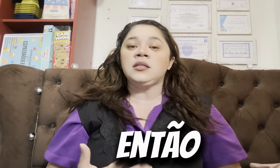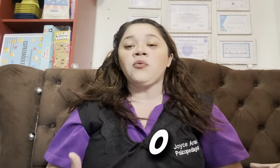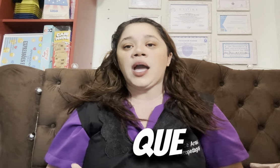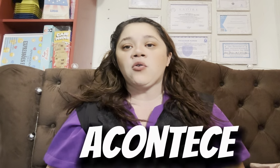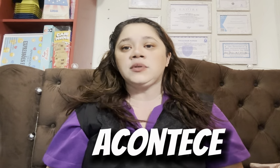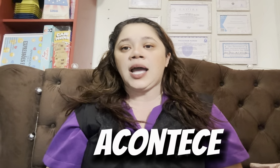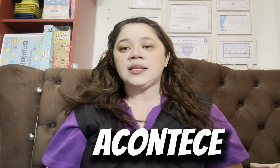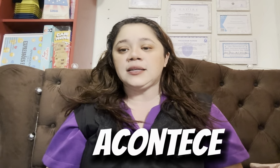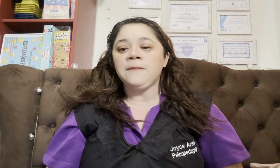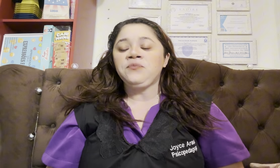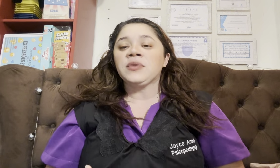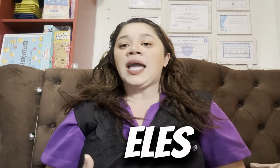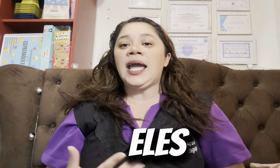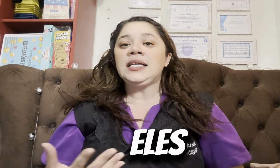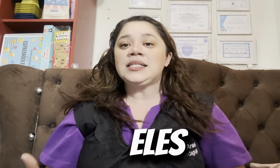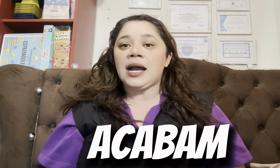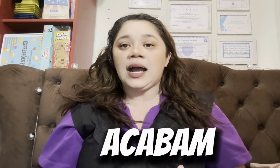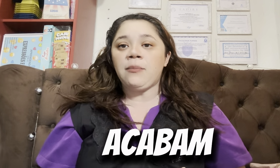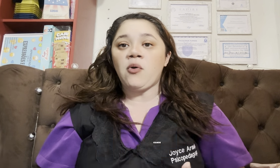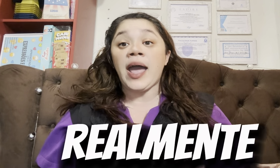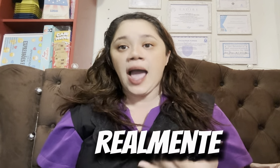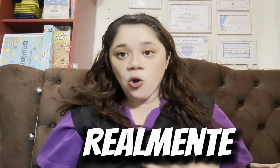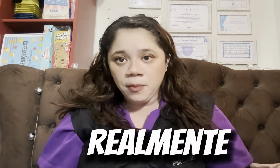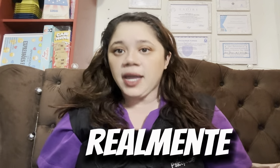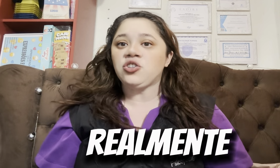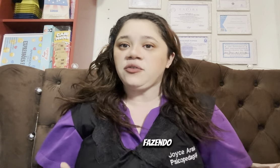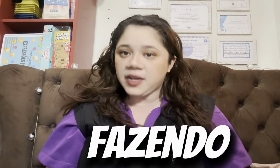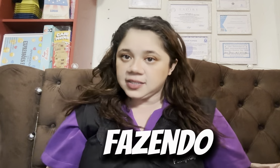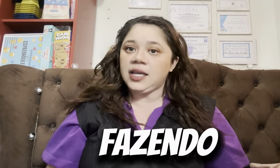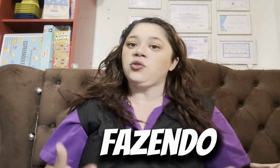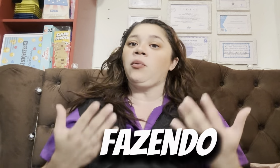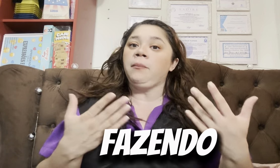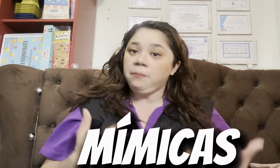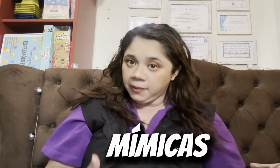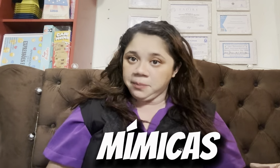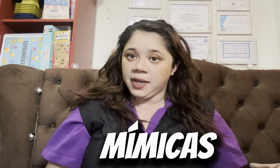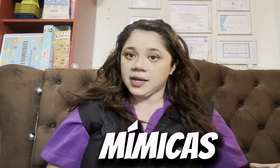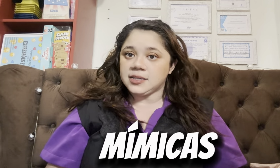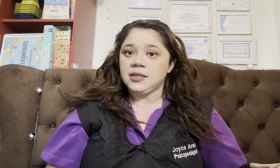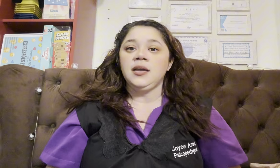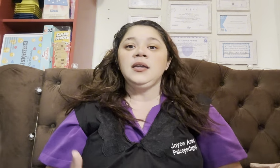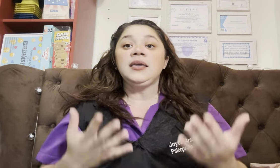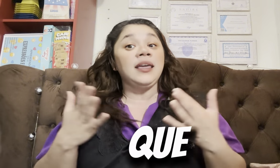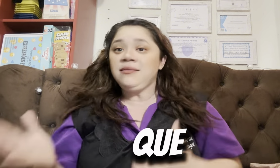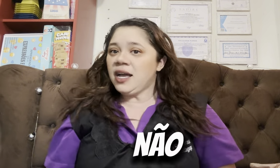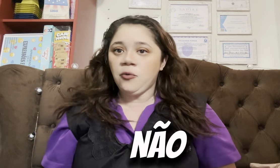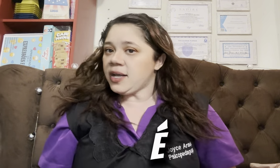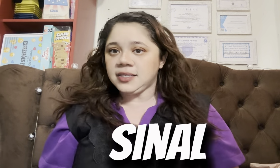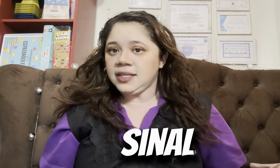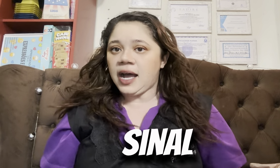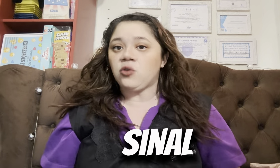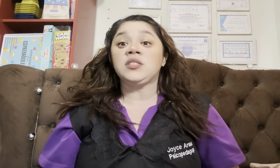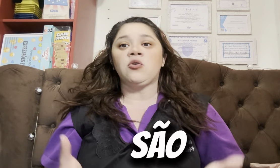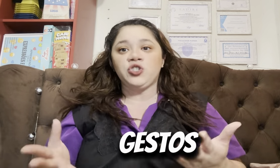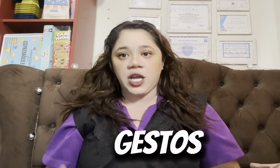que acontece? Eles acabam realmente fazendo mímicas, que não é sinal, são